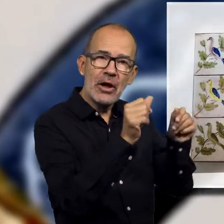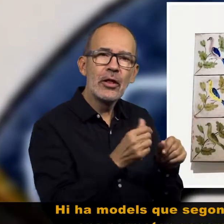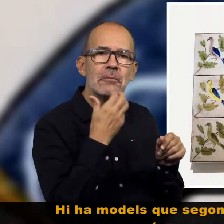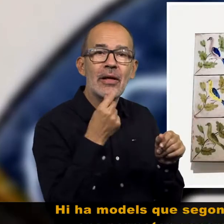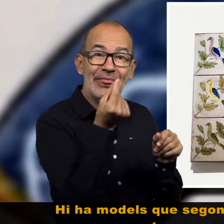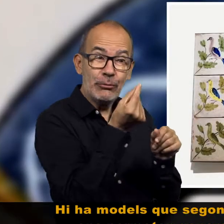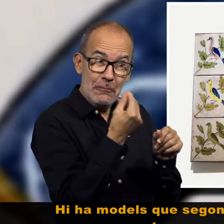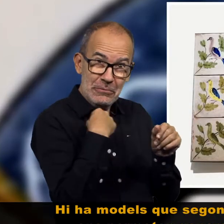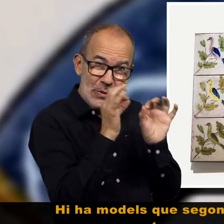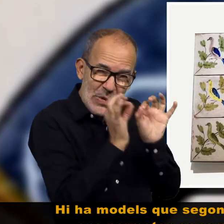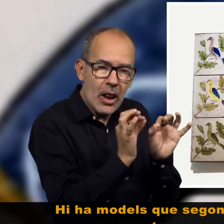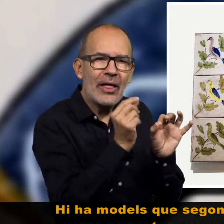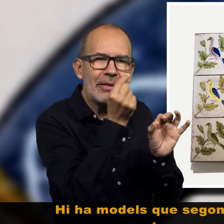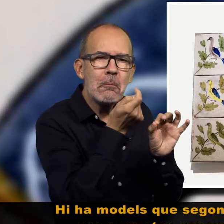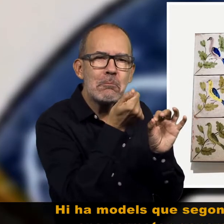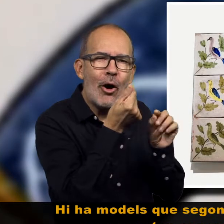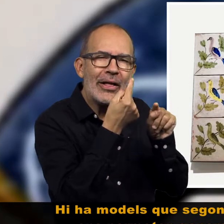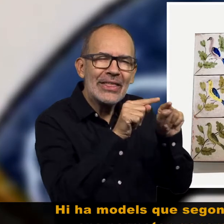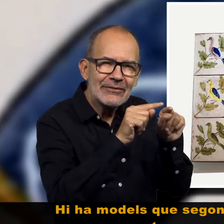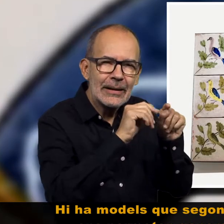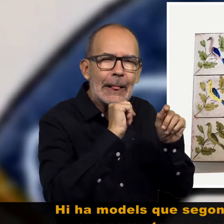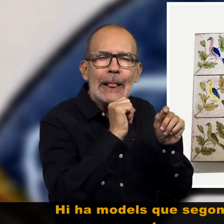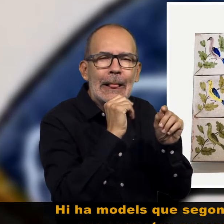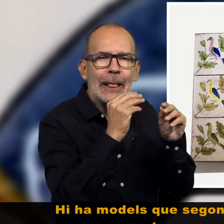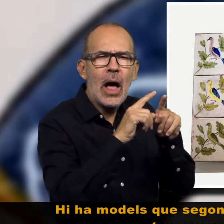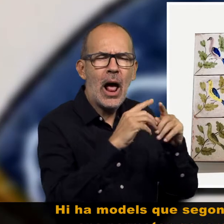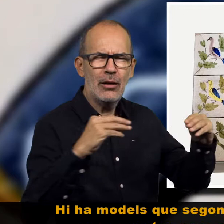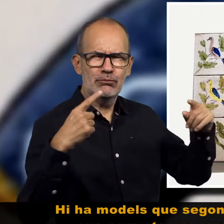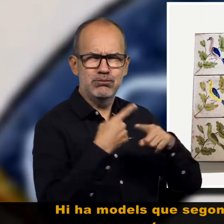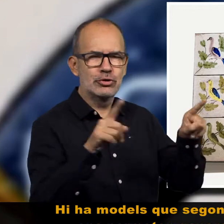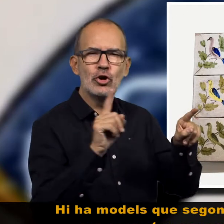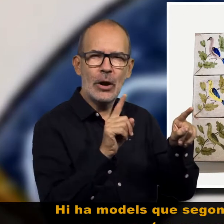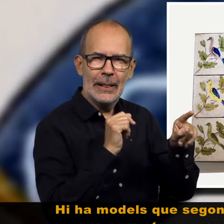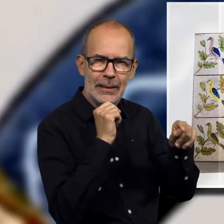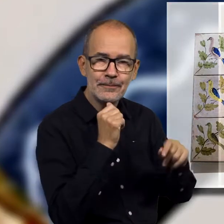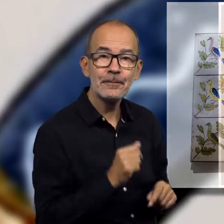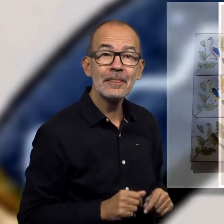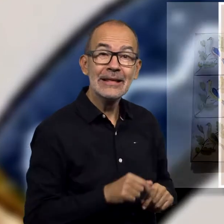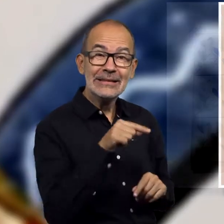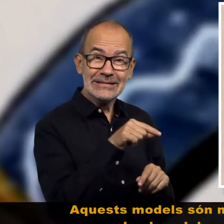Hi ha models que, segons la seva col·locació, ens permeten generar altres dibuixos.